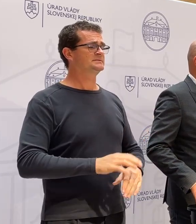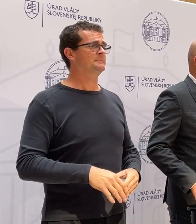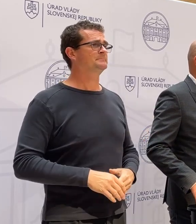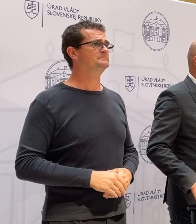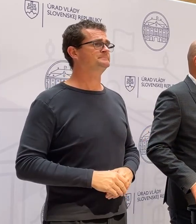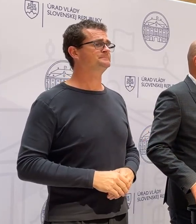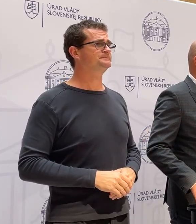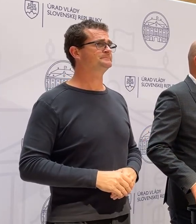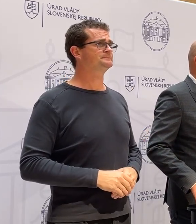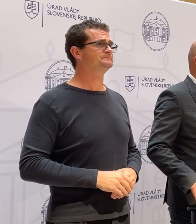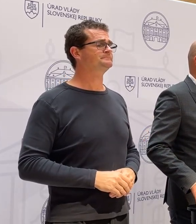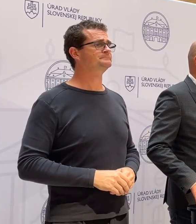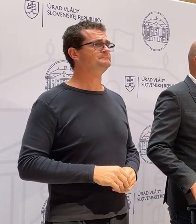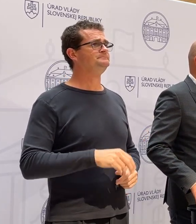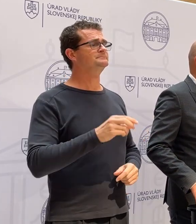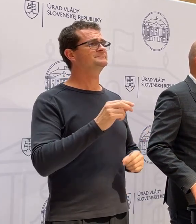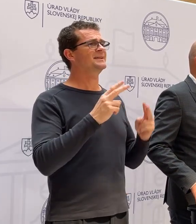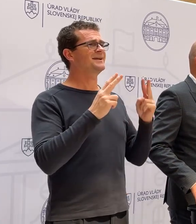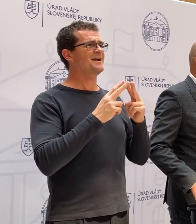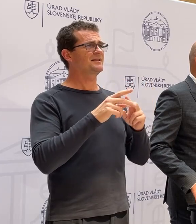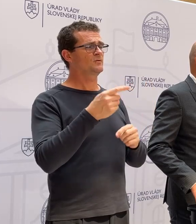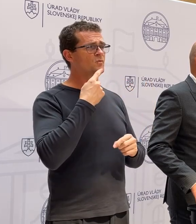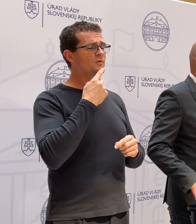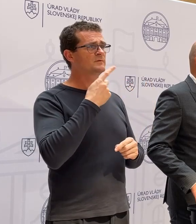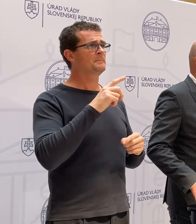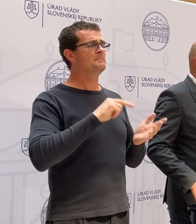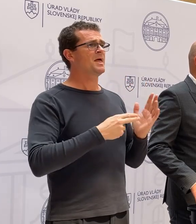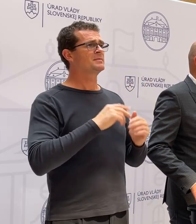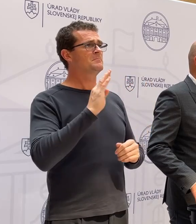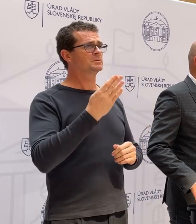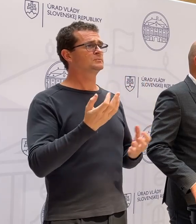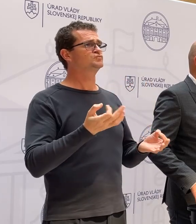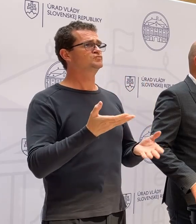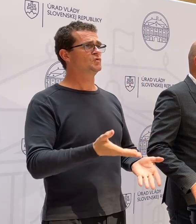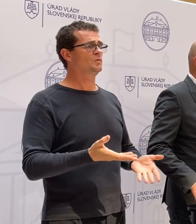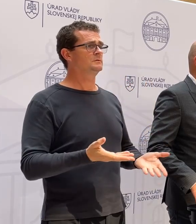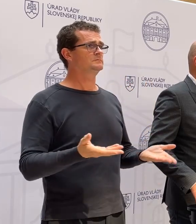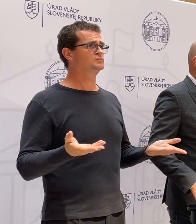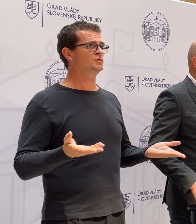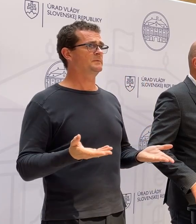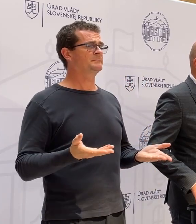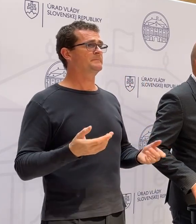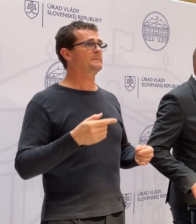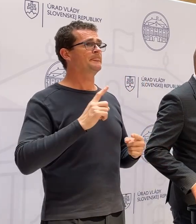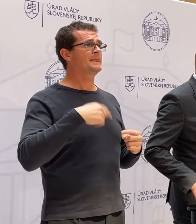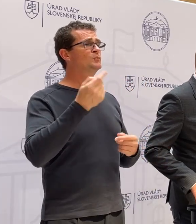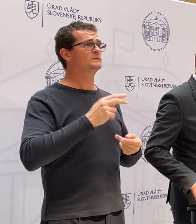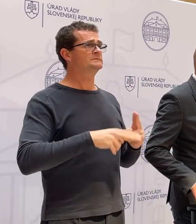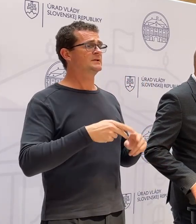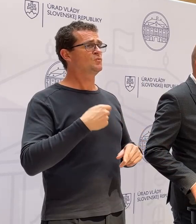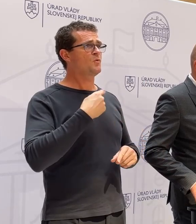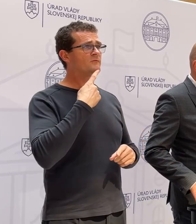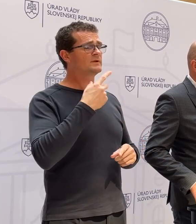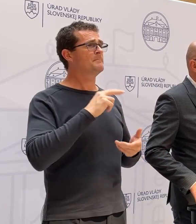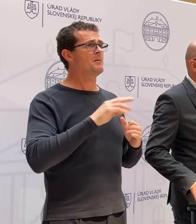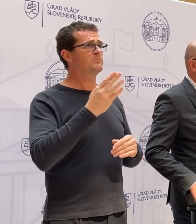deň, Lukáš Zivý, Rádio Žurnál. Čo sa týka tej elektriny, tam ste spomínali ten plán B. To znamená čo? To je to, že sa... Budúcu stredu. Ja som